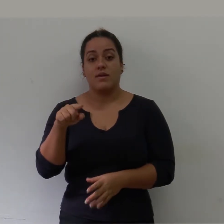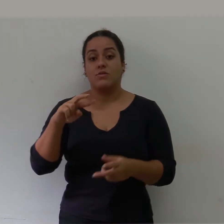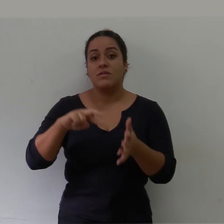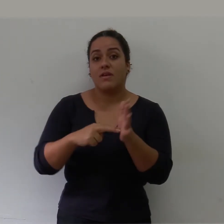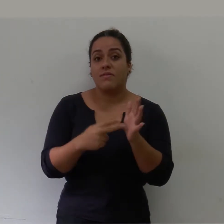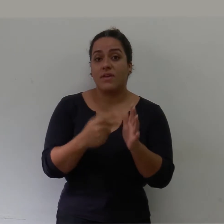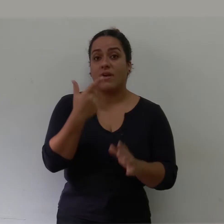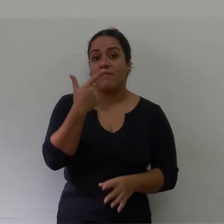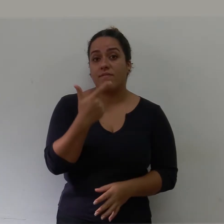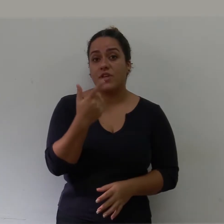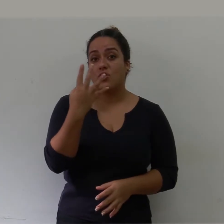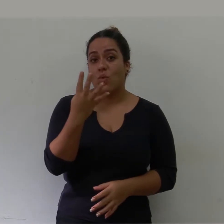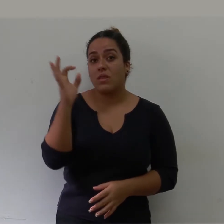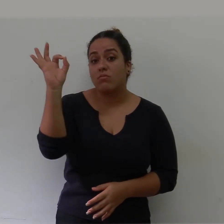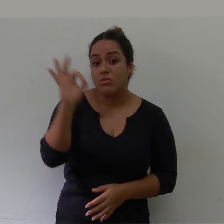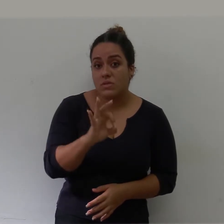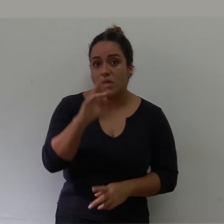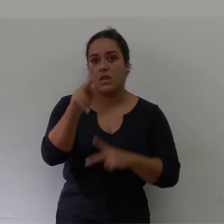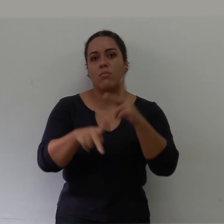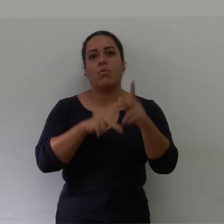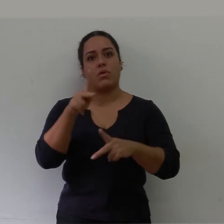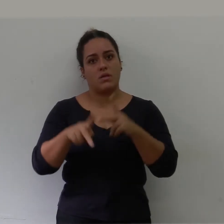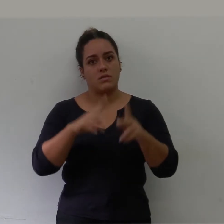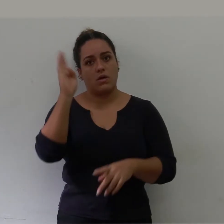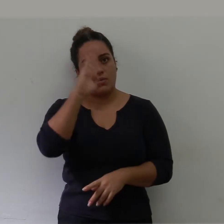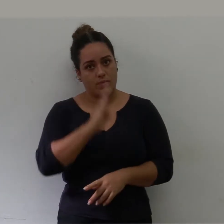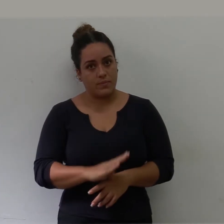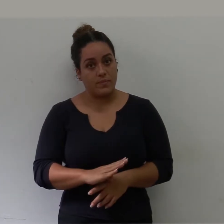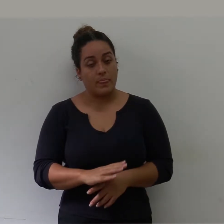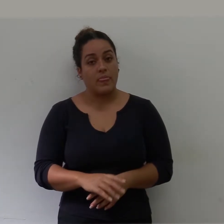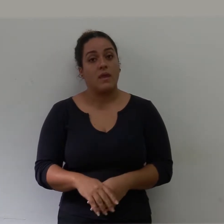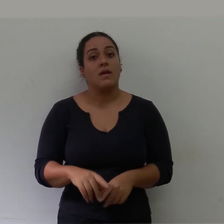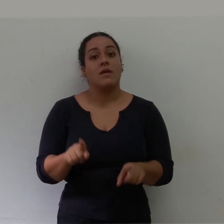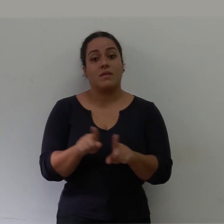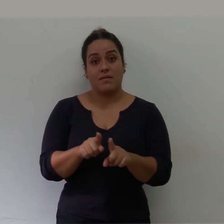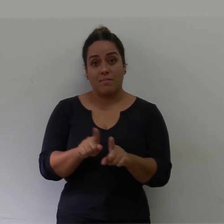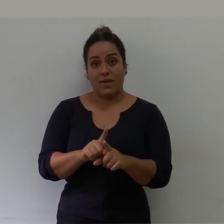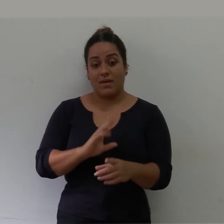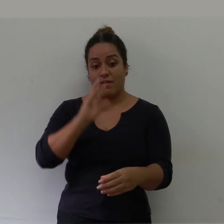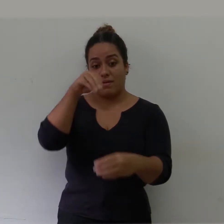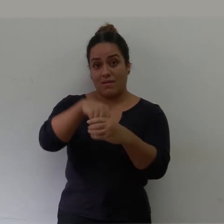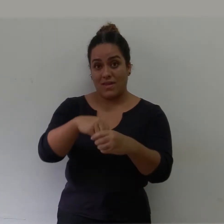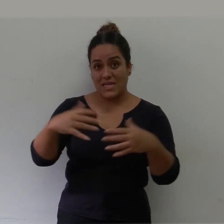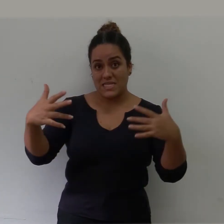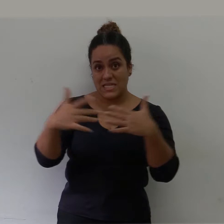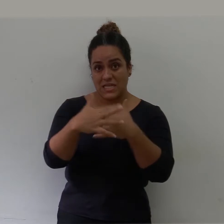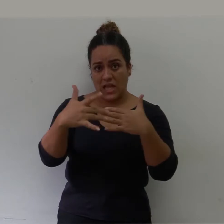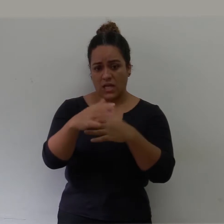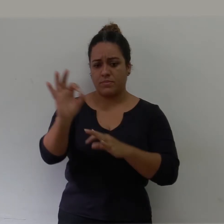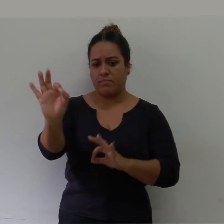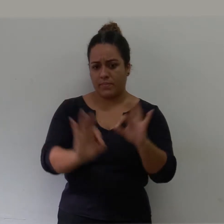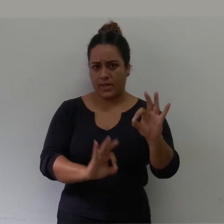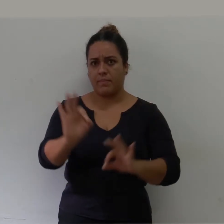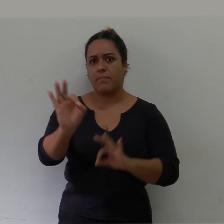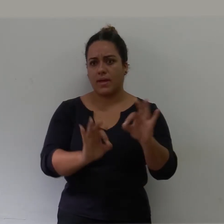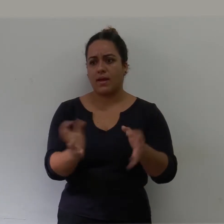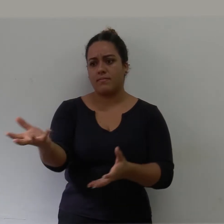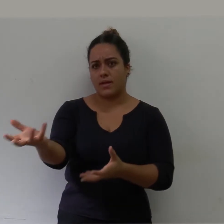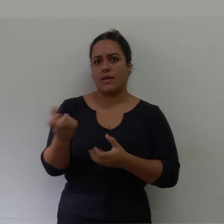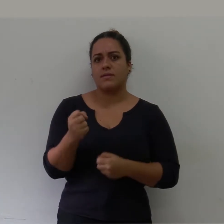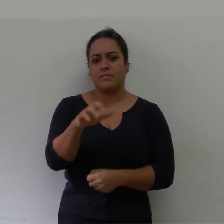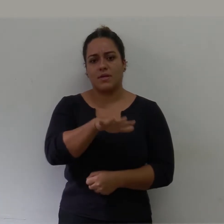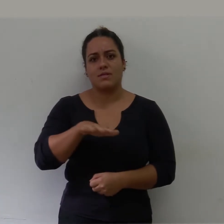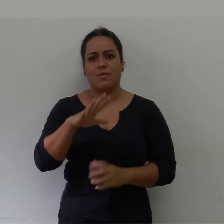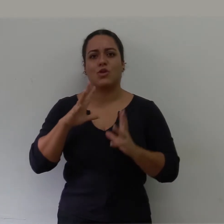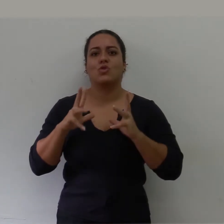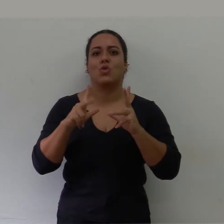equivale a 24% da população. Restam às cidades estarem preparadas para serem